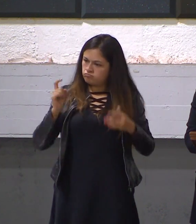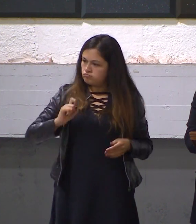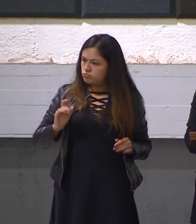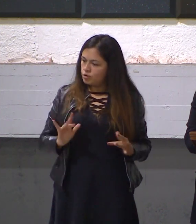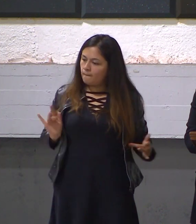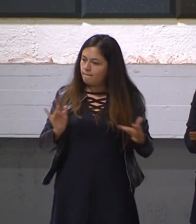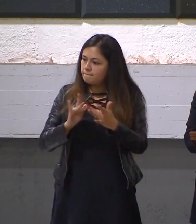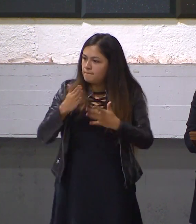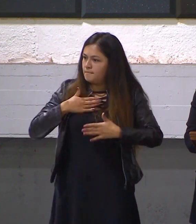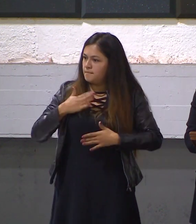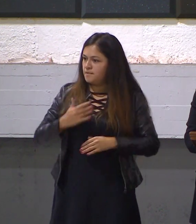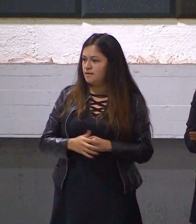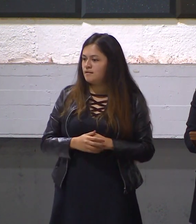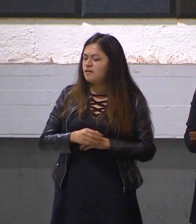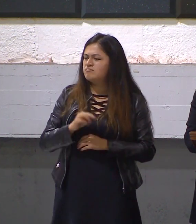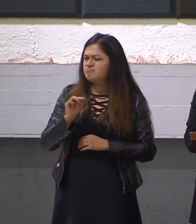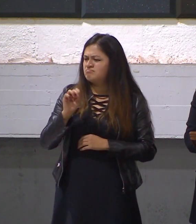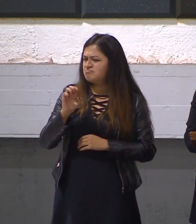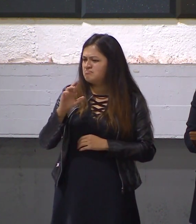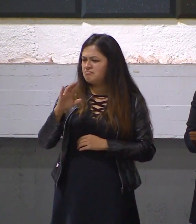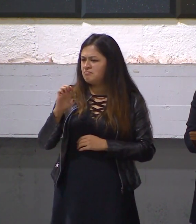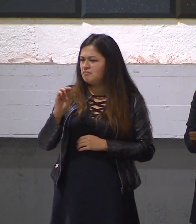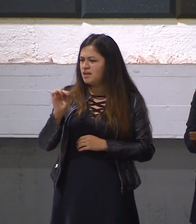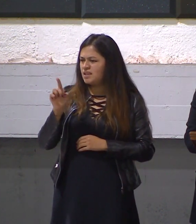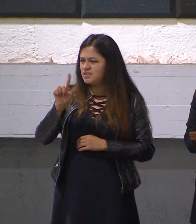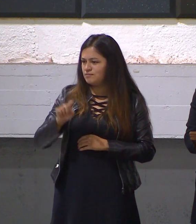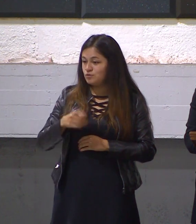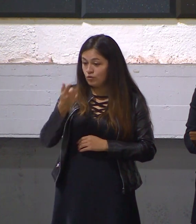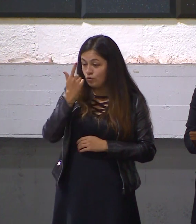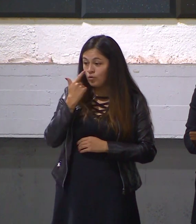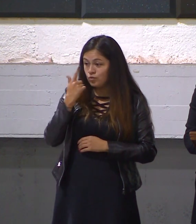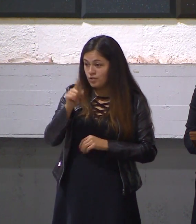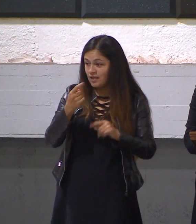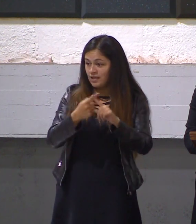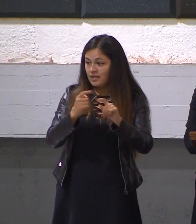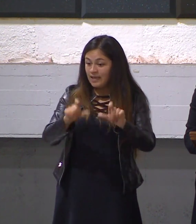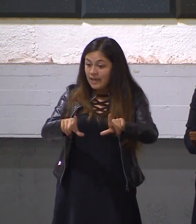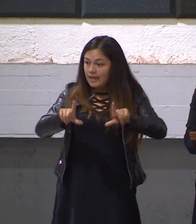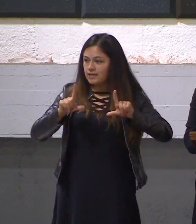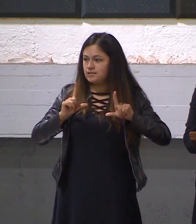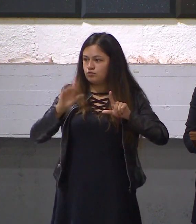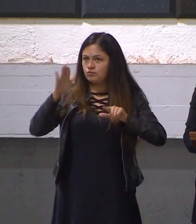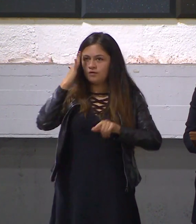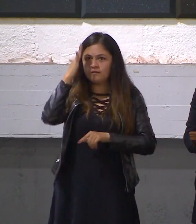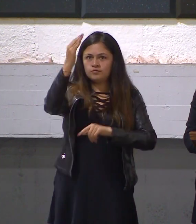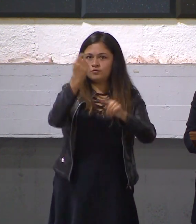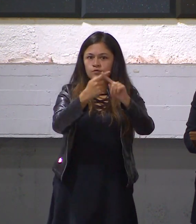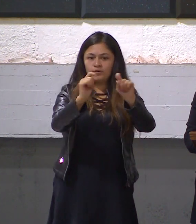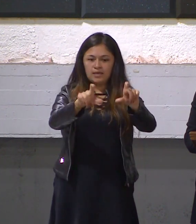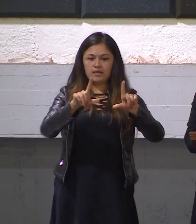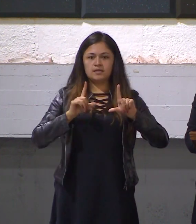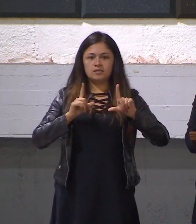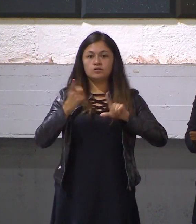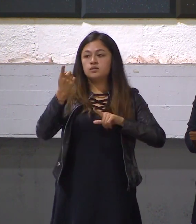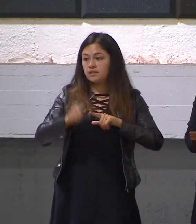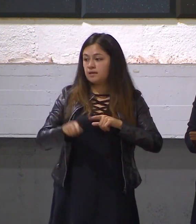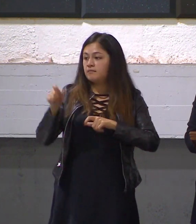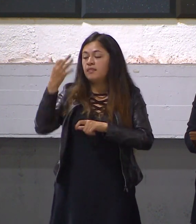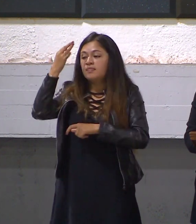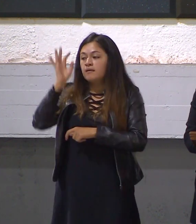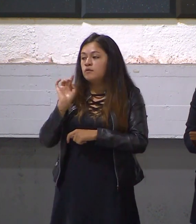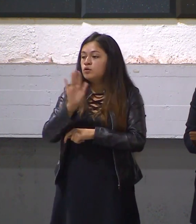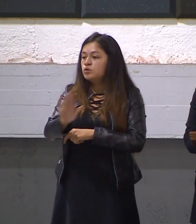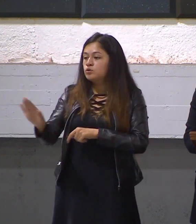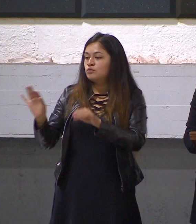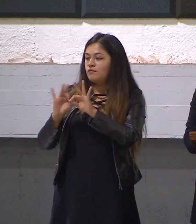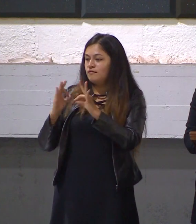no se les olvide que somos egresados y que vamos a ser egresados y que posiblemente nuestras familias nuestros sobrinos